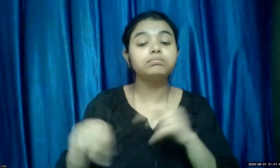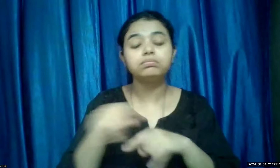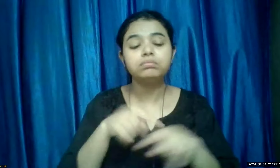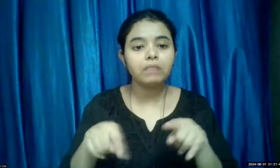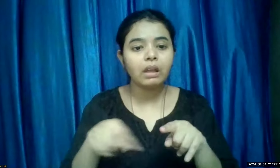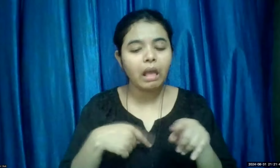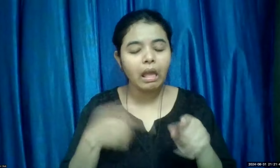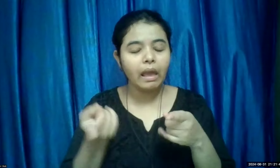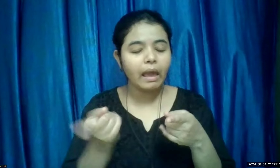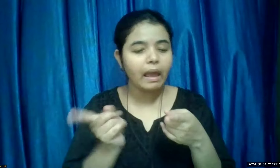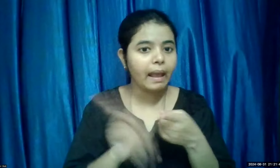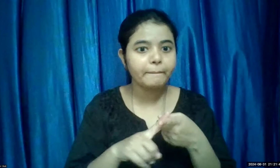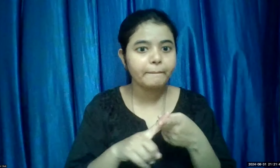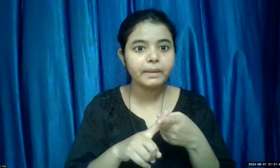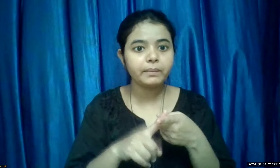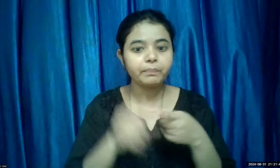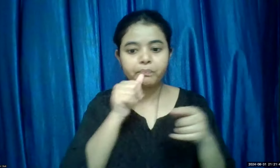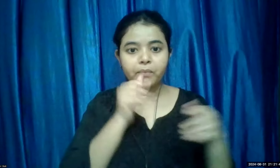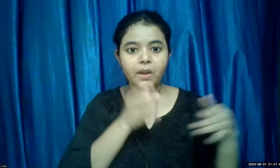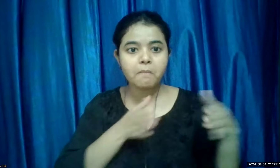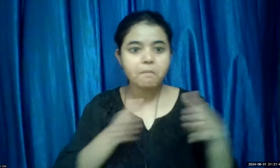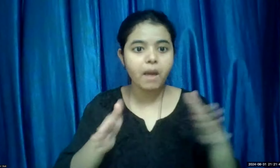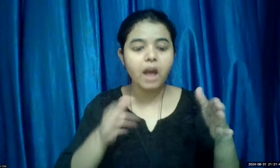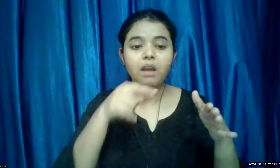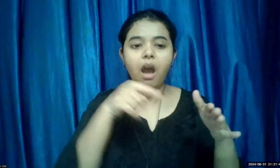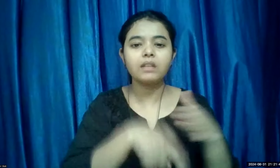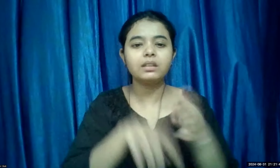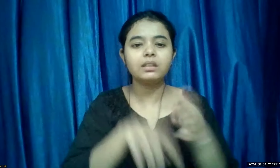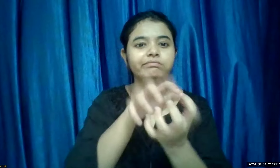एक बहुत शक्तिशाली मगरमच्छ रहा करता था,